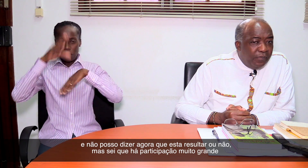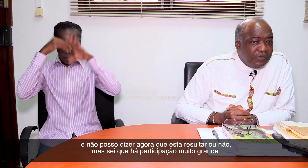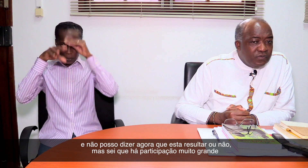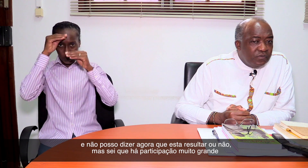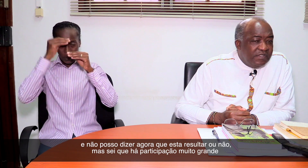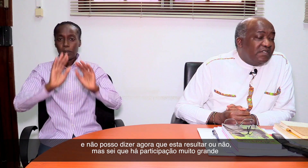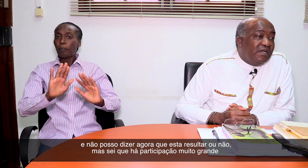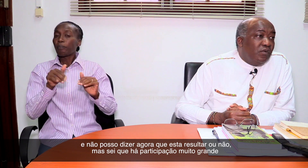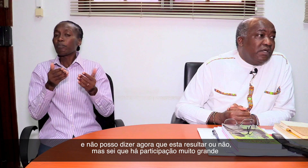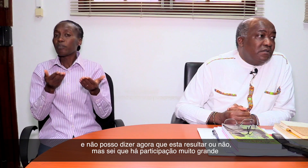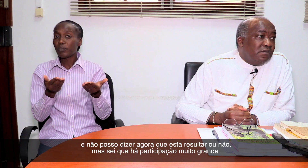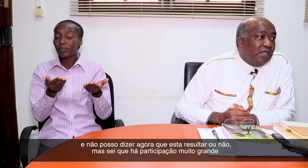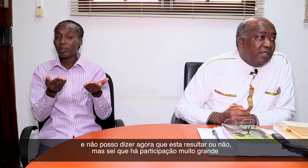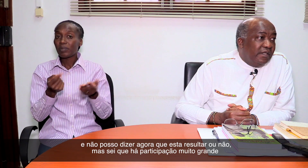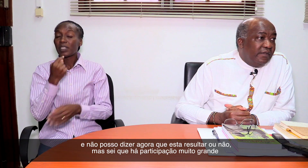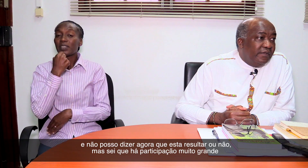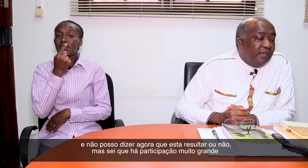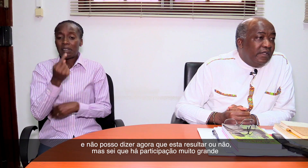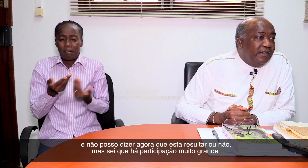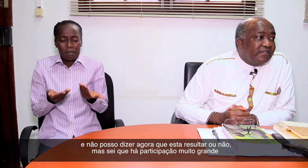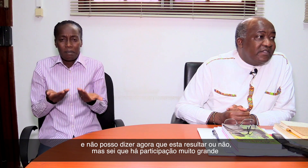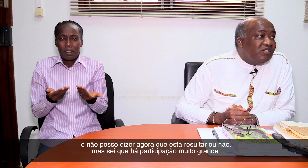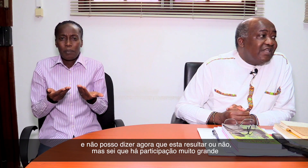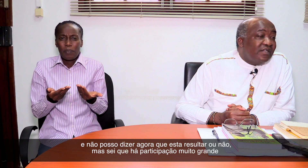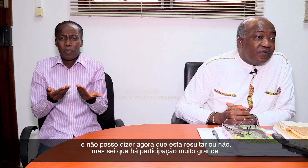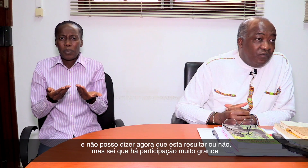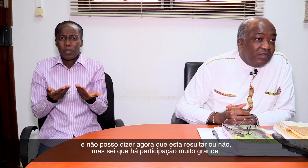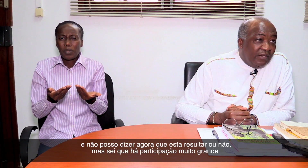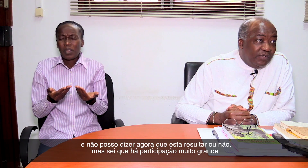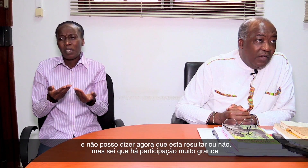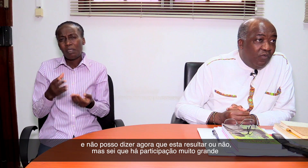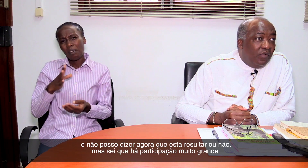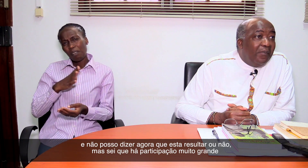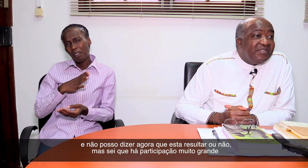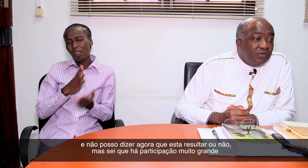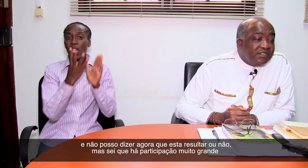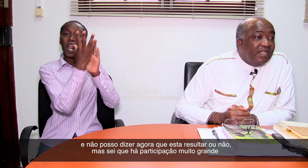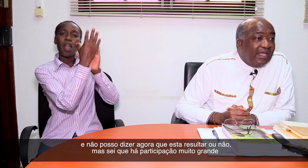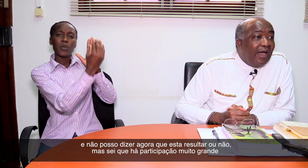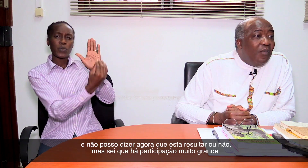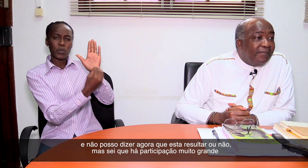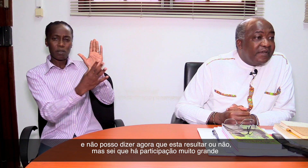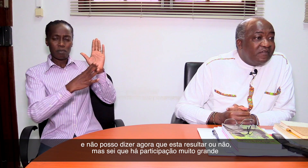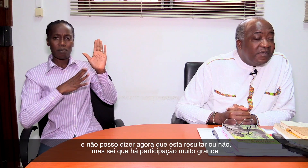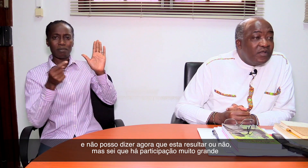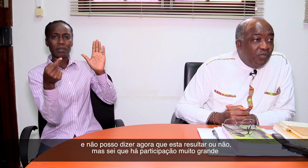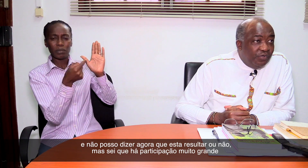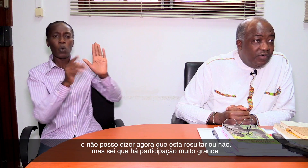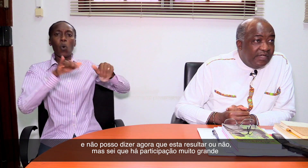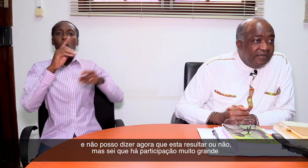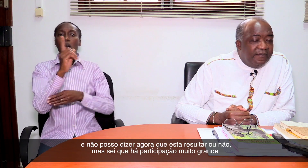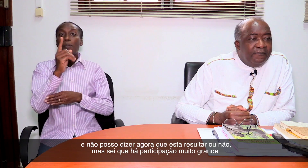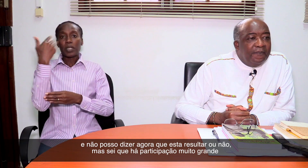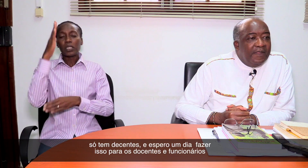Eu não lhe posso dizer agora se tem estado a resultar ou não, mas eu sei que há uma participação